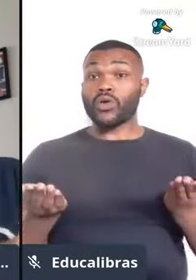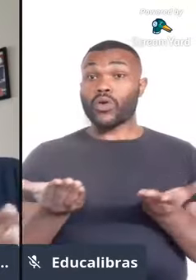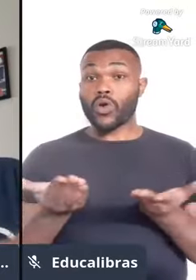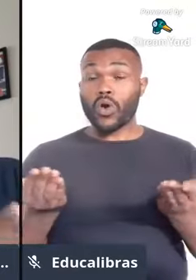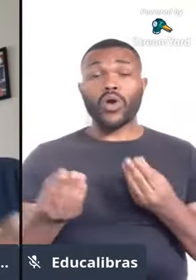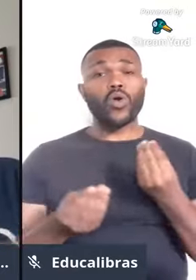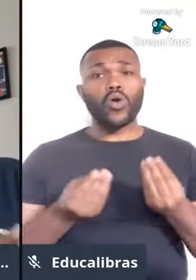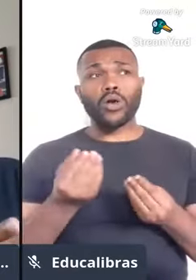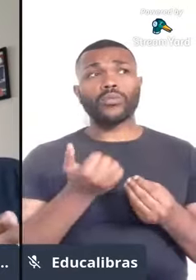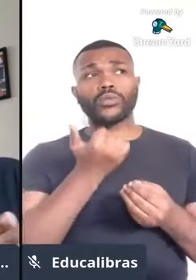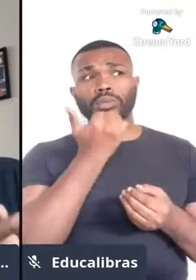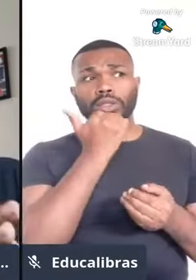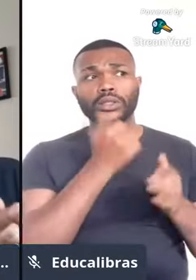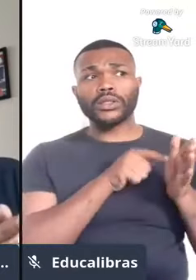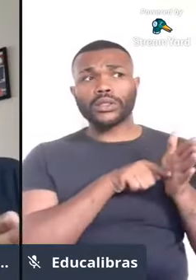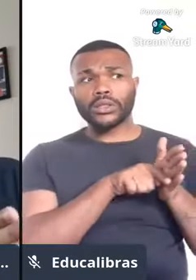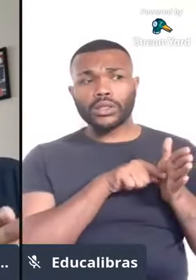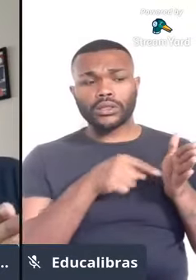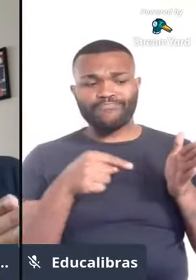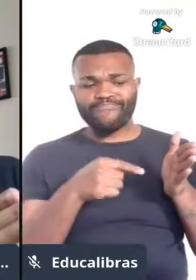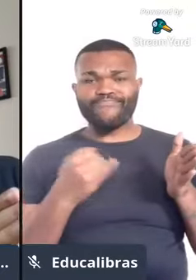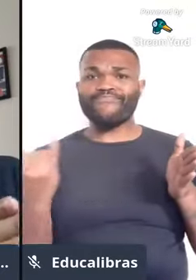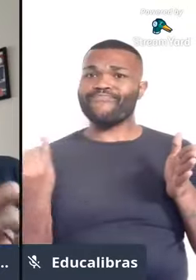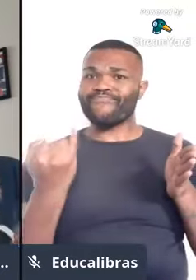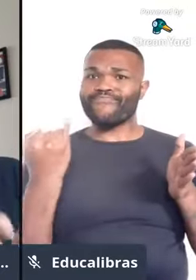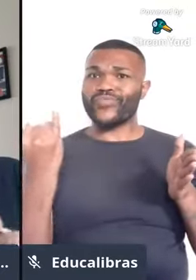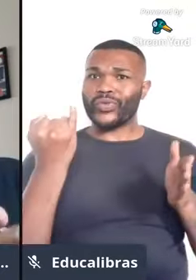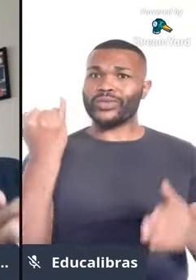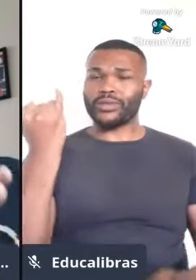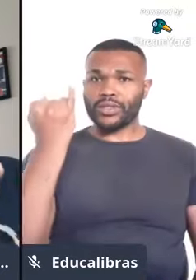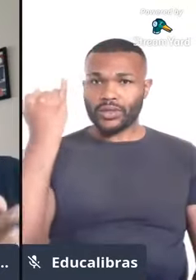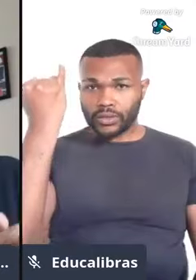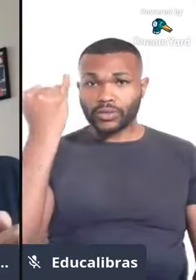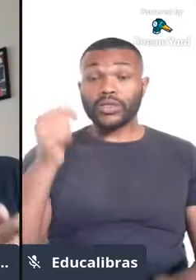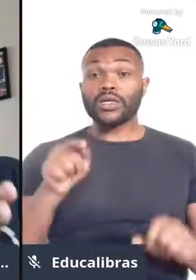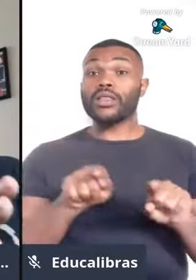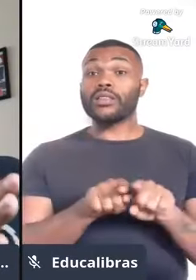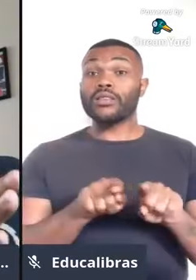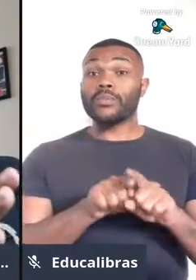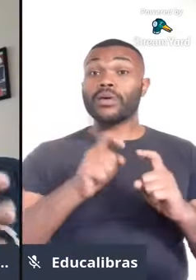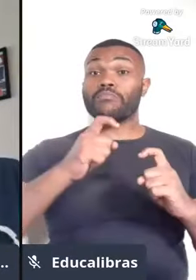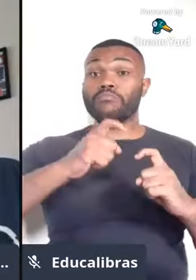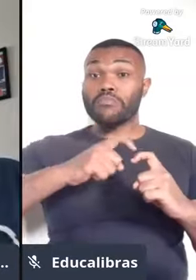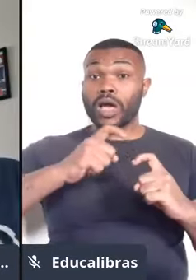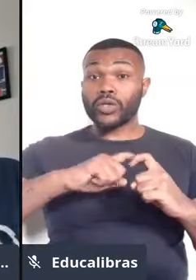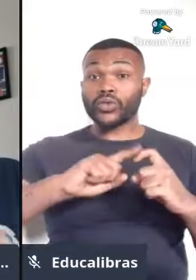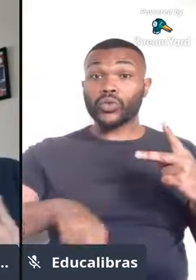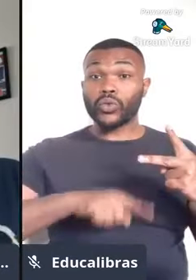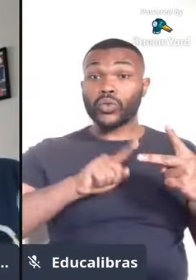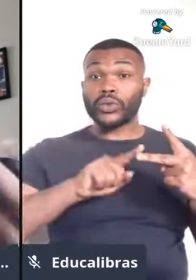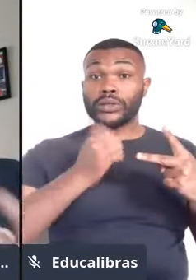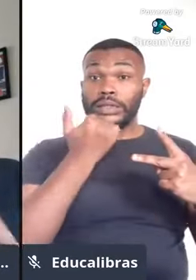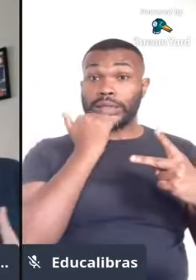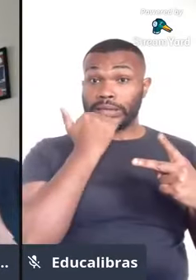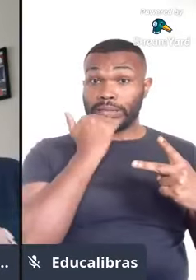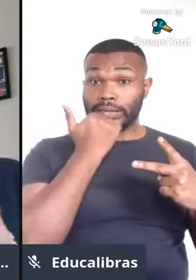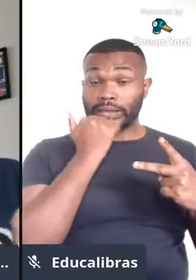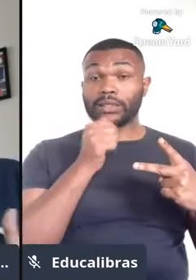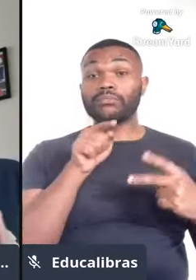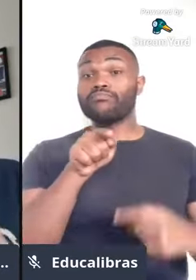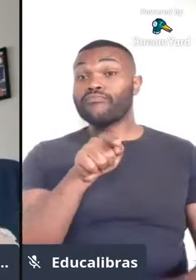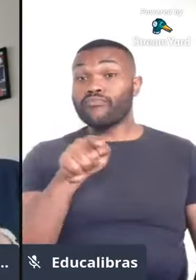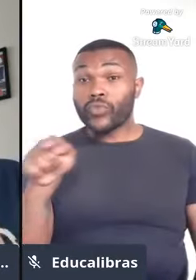é fundamental agora para tudo isso, a medicina, a ciência, de você compreender, você que está